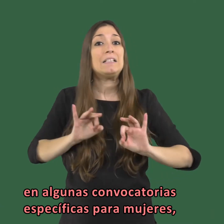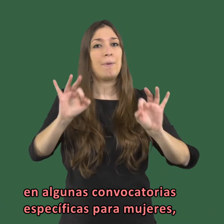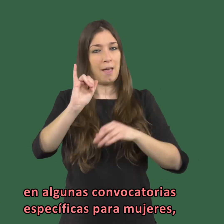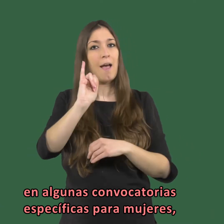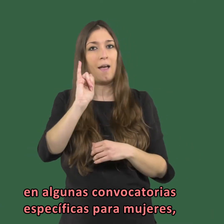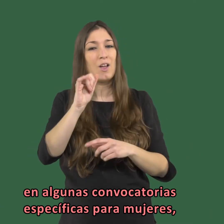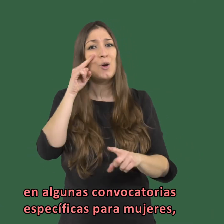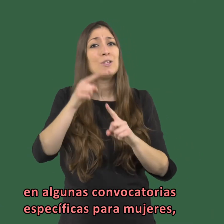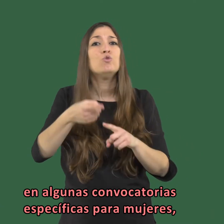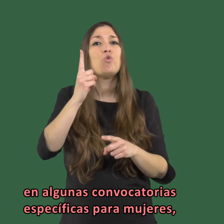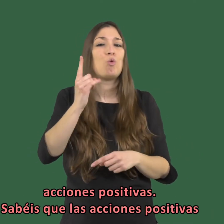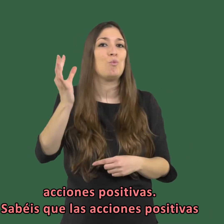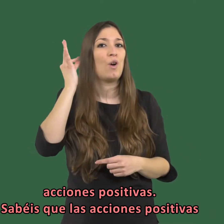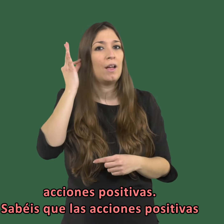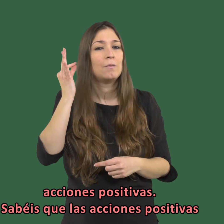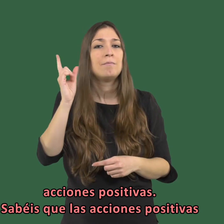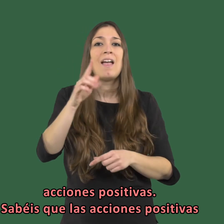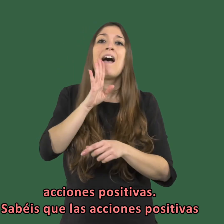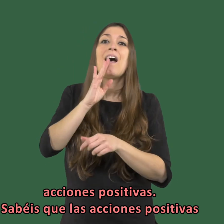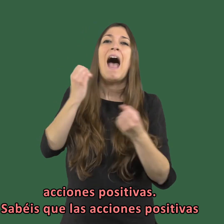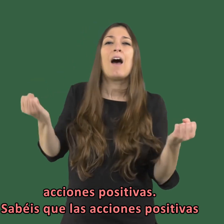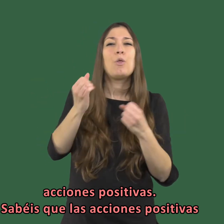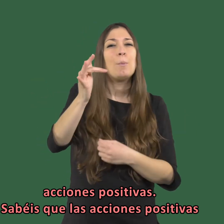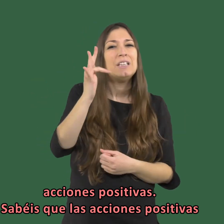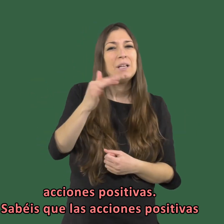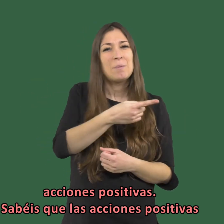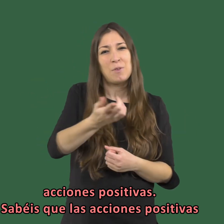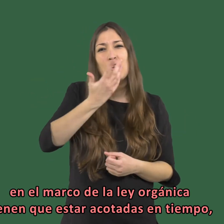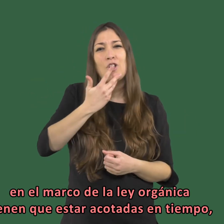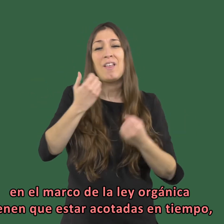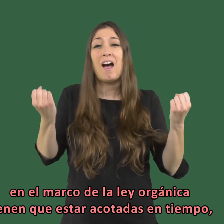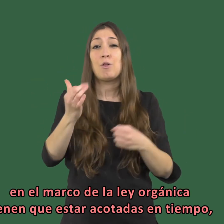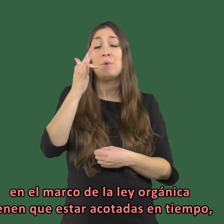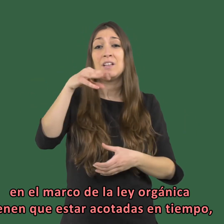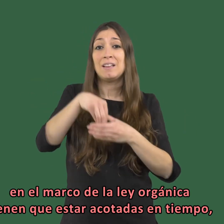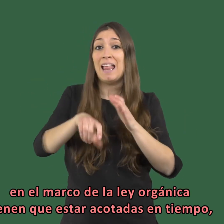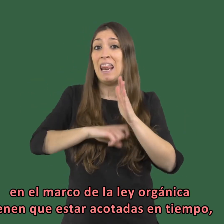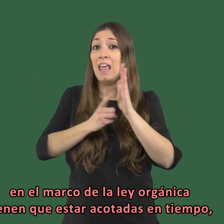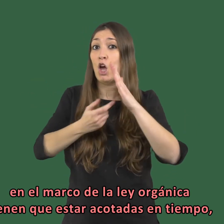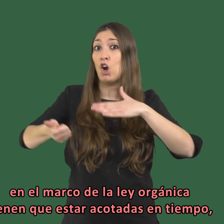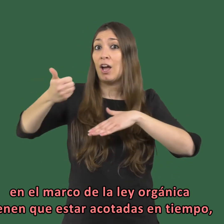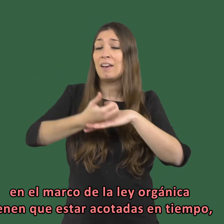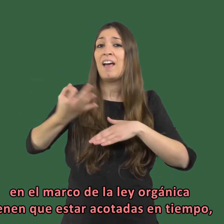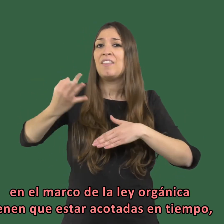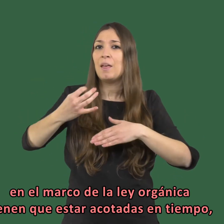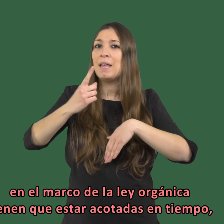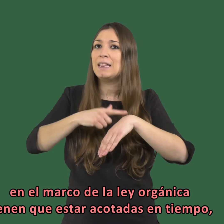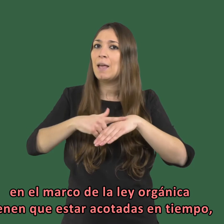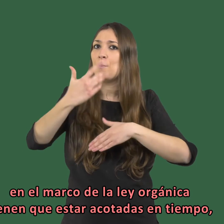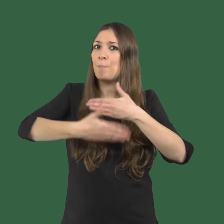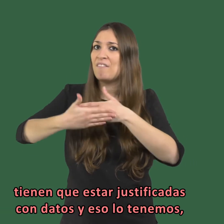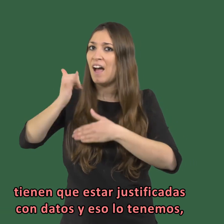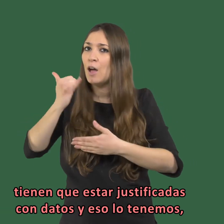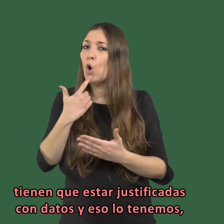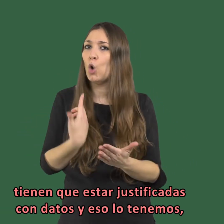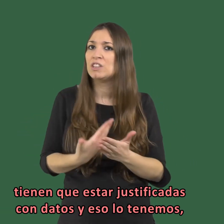convocatorias específicas para mujeres, acciones positivas. Sabéis que las acciones positivas en el marco de la ley orgánica tienen que estar acotadas en tiempo,